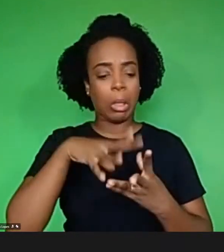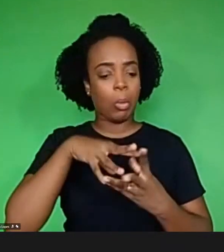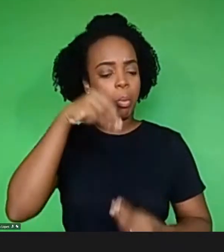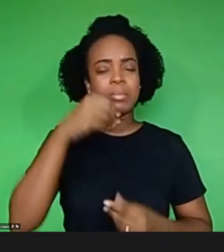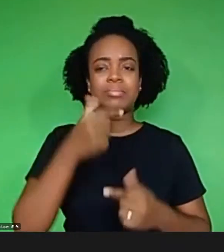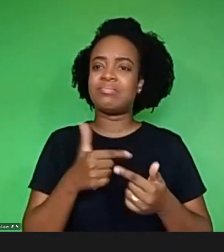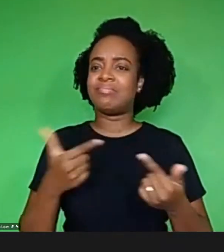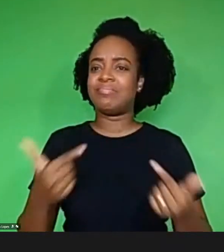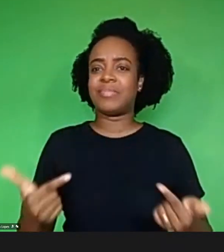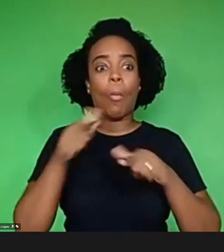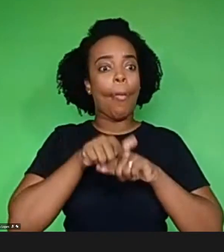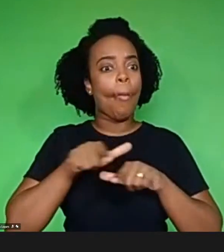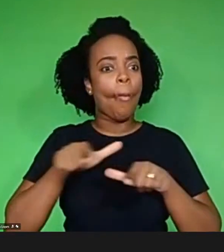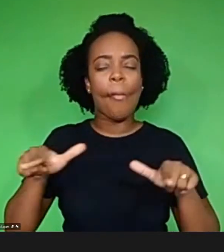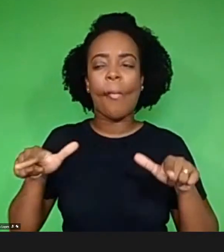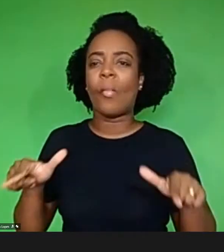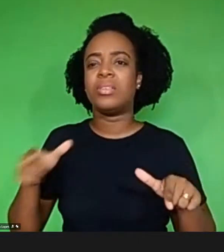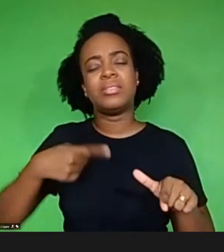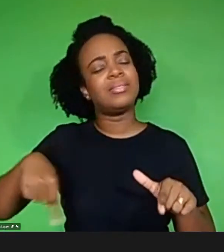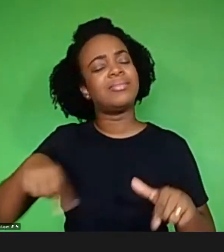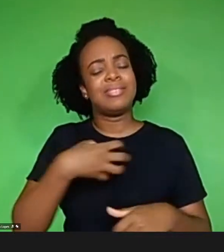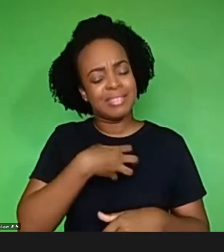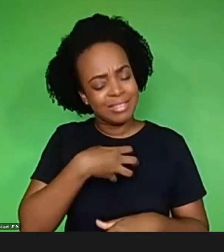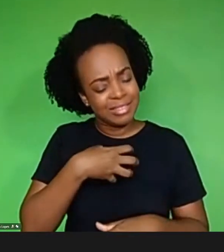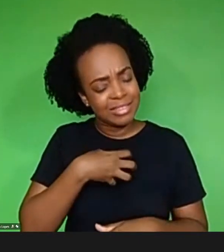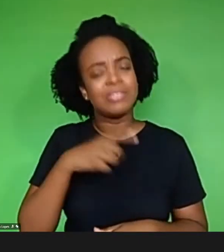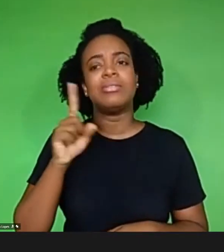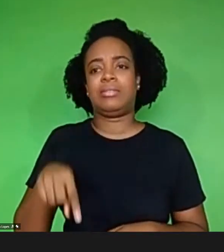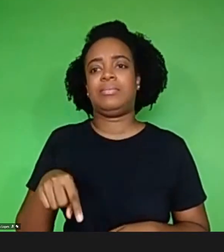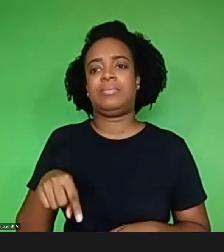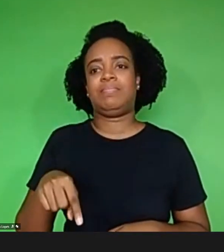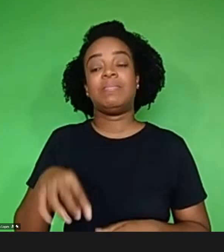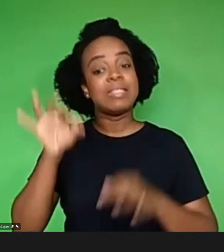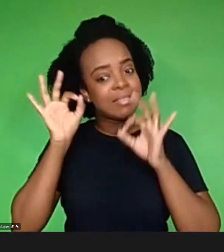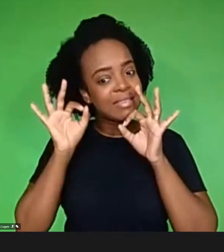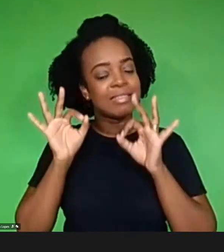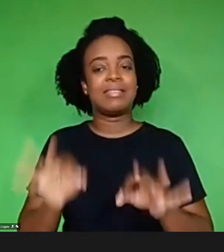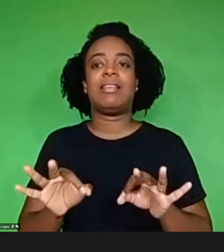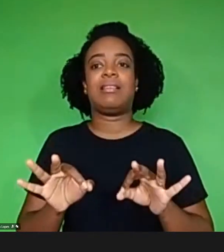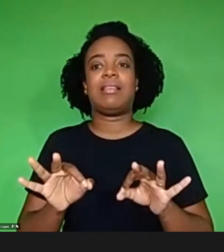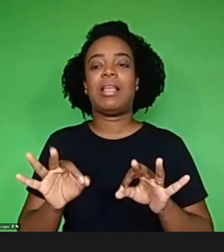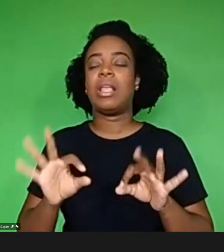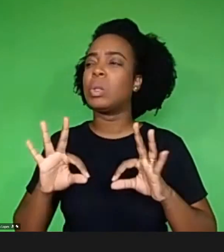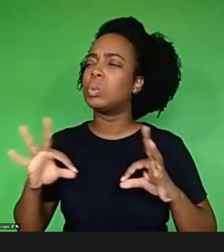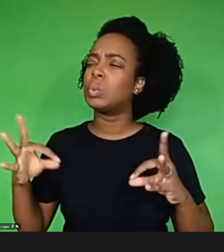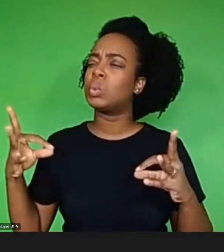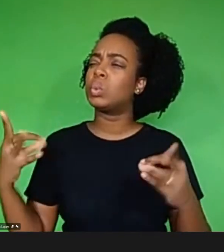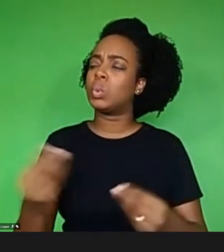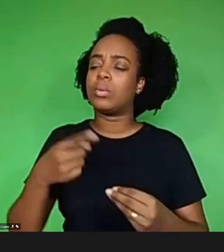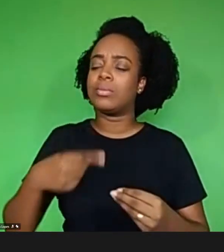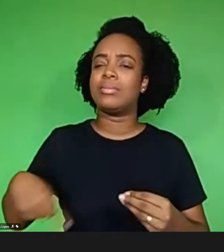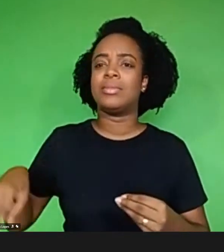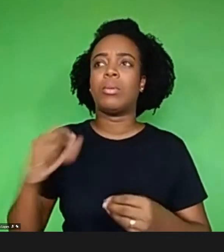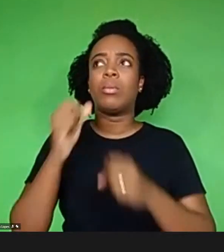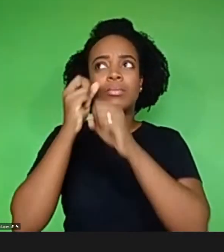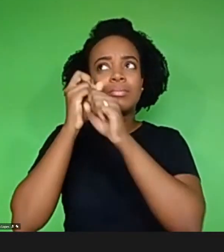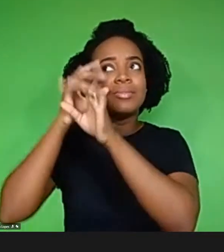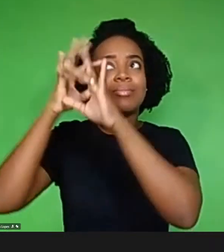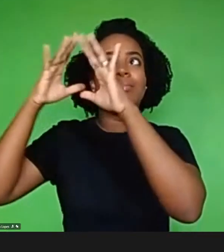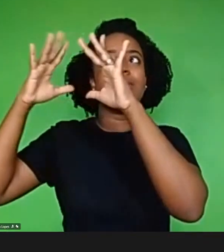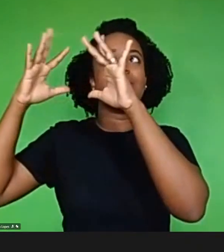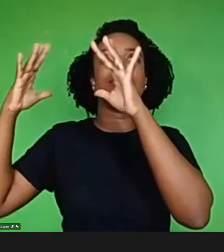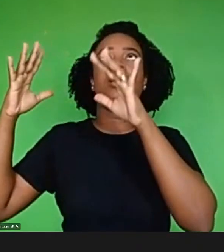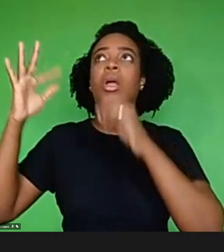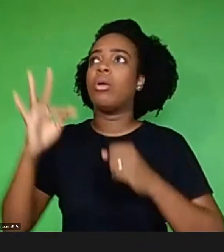de todos nós, tenho certeza que todos nós estaremos aqui, né? Estamos sonhando com um momento que seja um